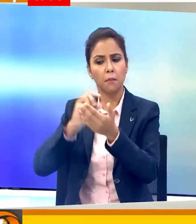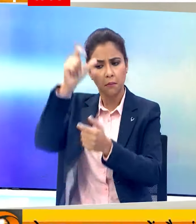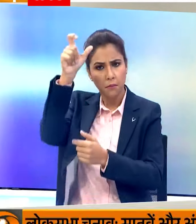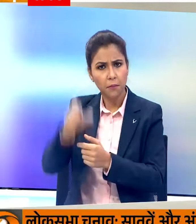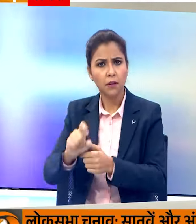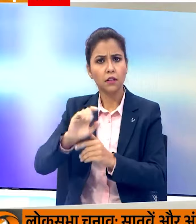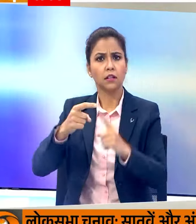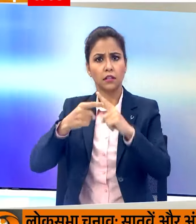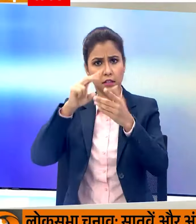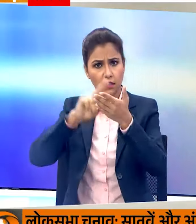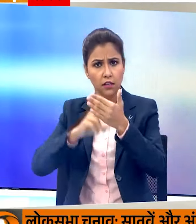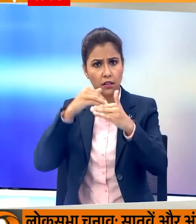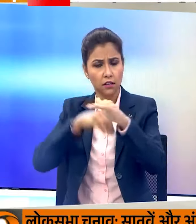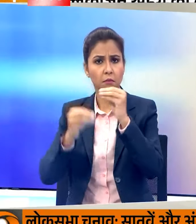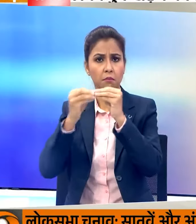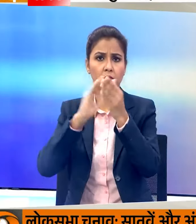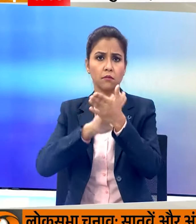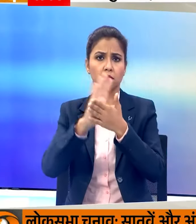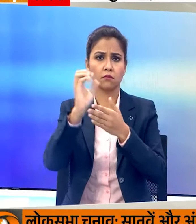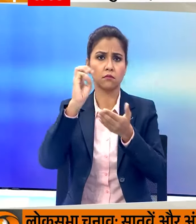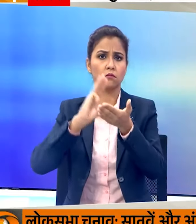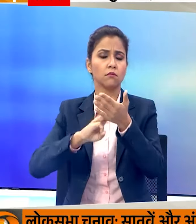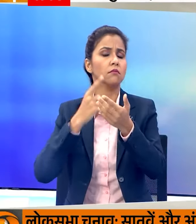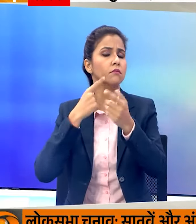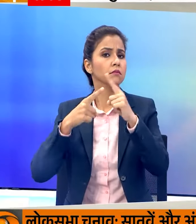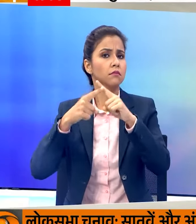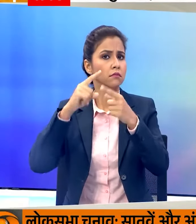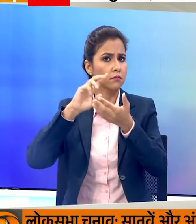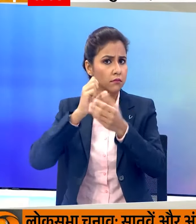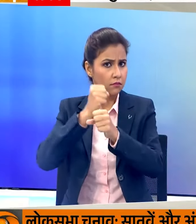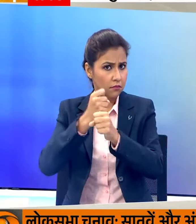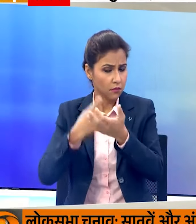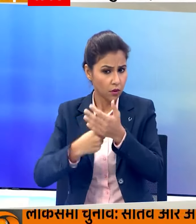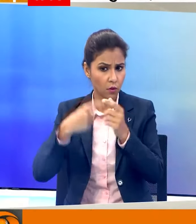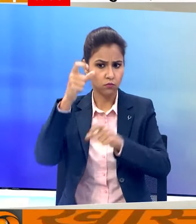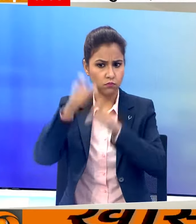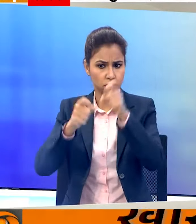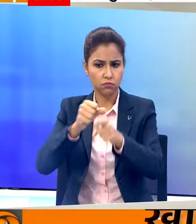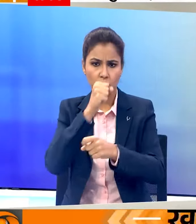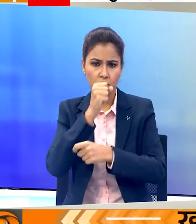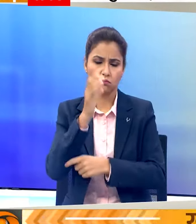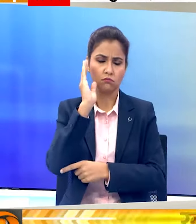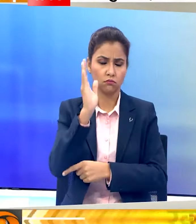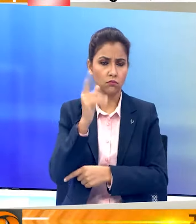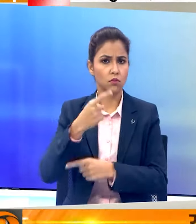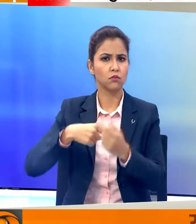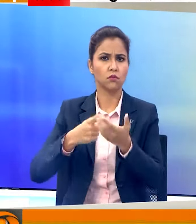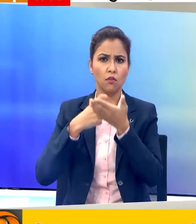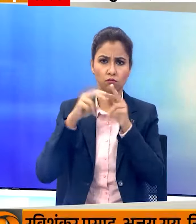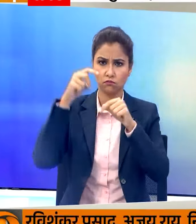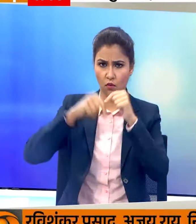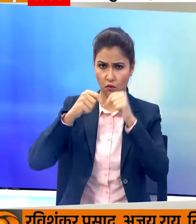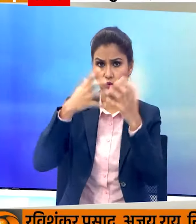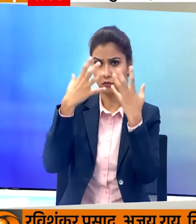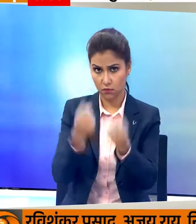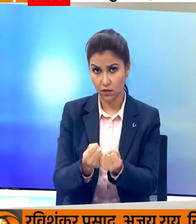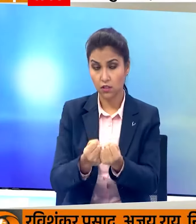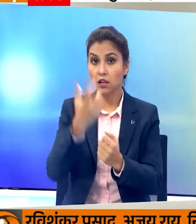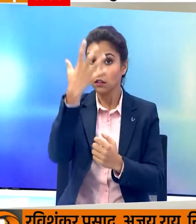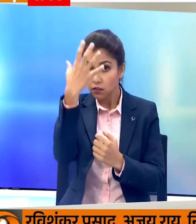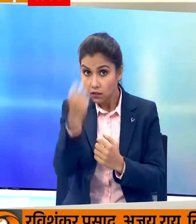के में चुनावी जनसभा कर लोगों से वोट मांगेंगे शाम को खड़गे आंध्र प्रदेश के